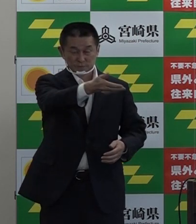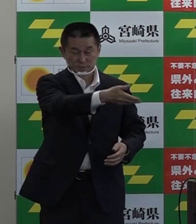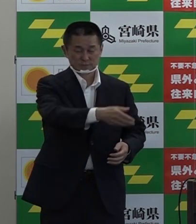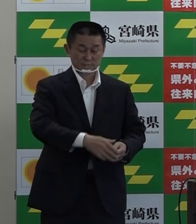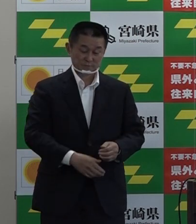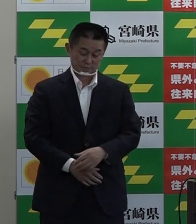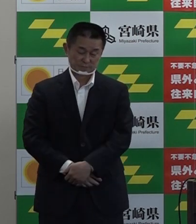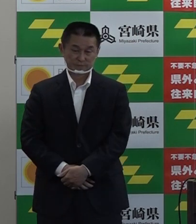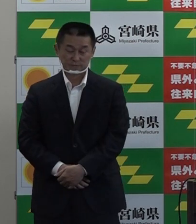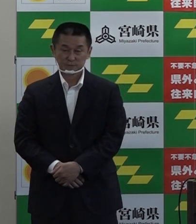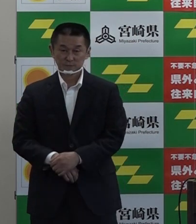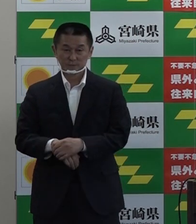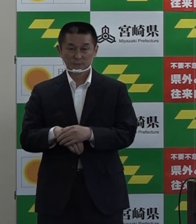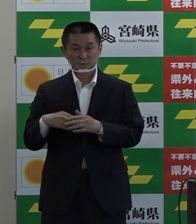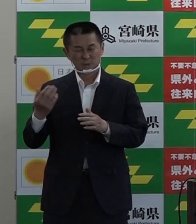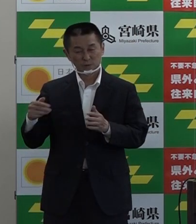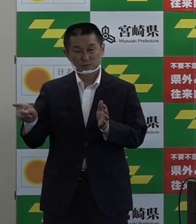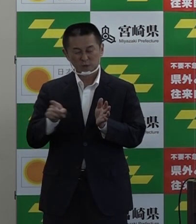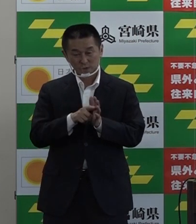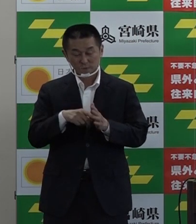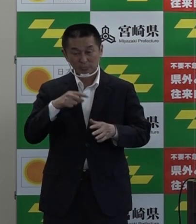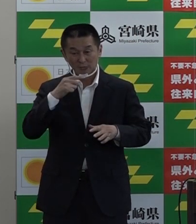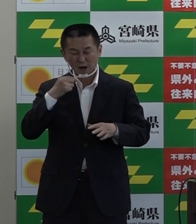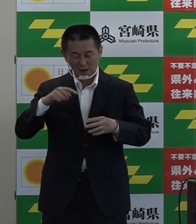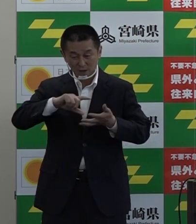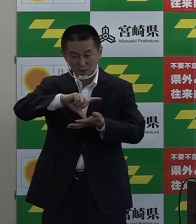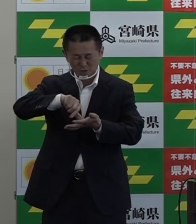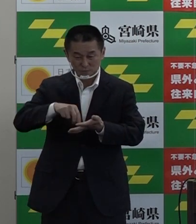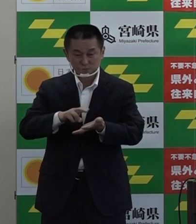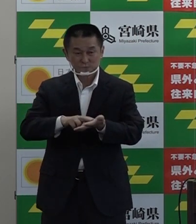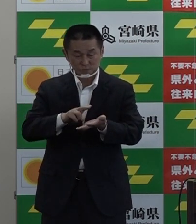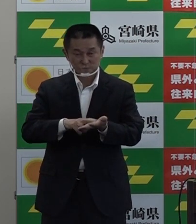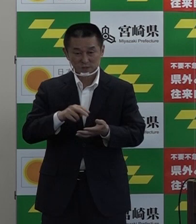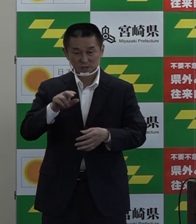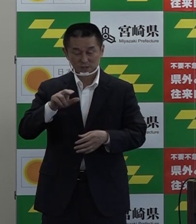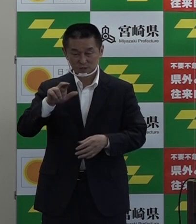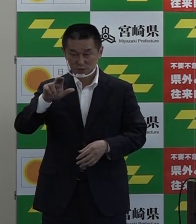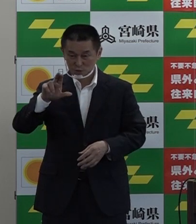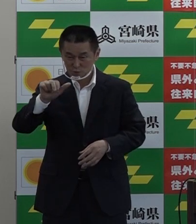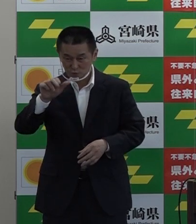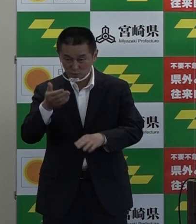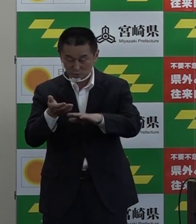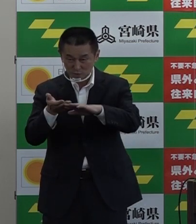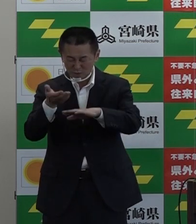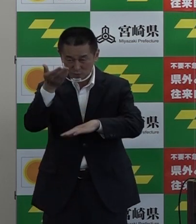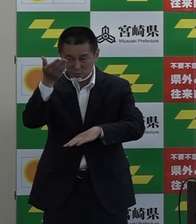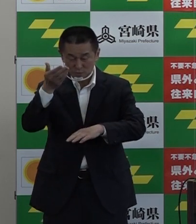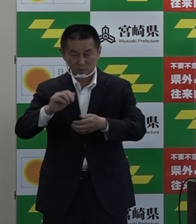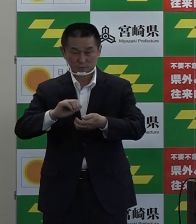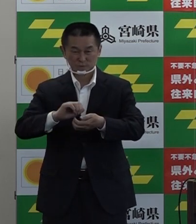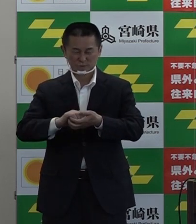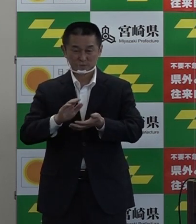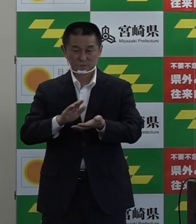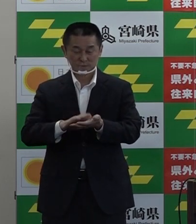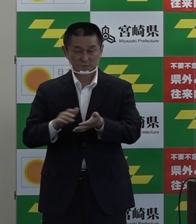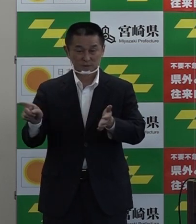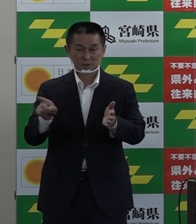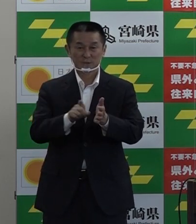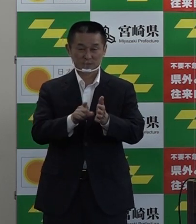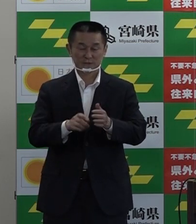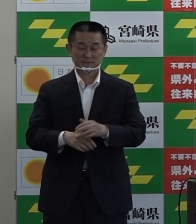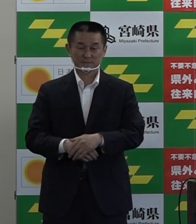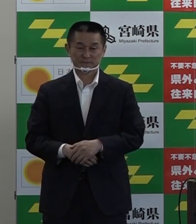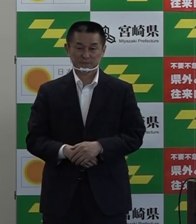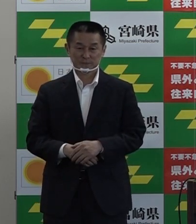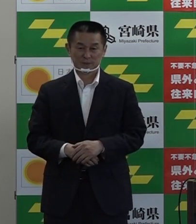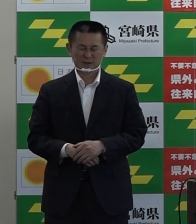その、これまでは赤にするのは25以上、 はいはい、 という運用をしてたけども、